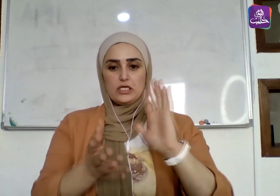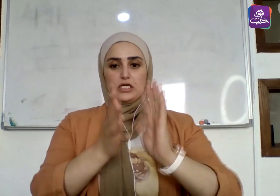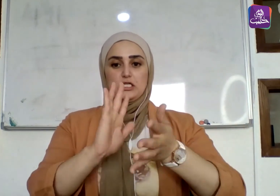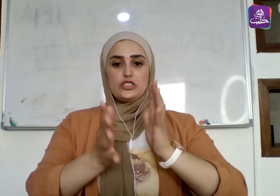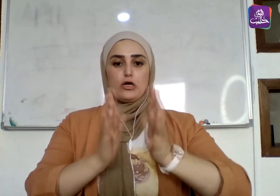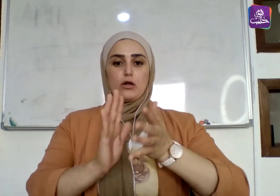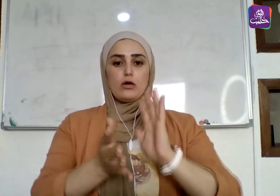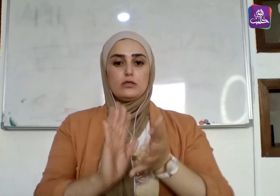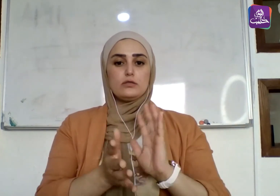الإشارة